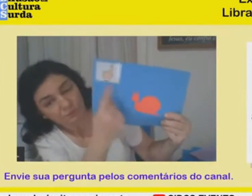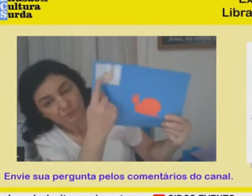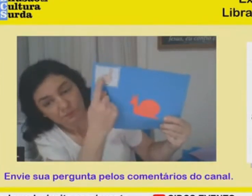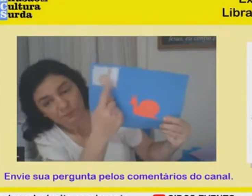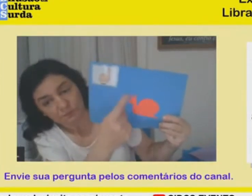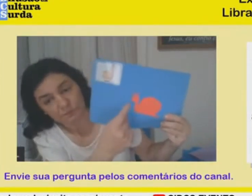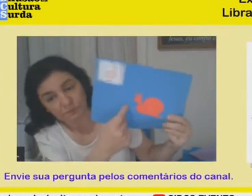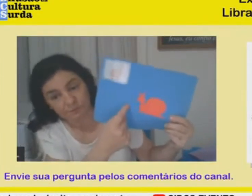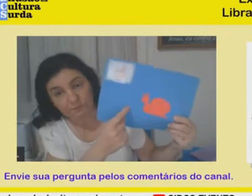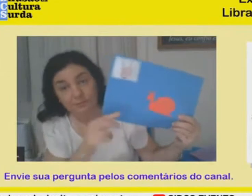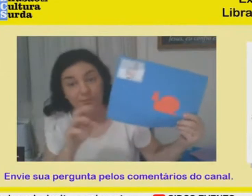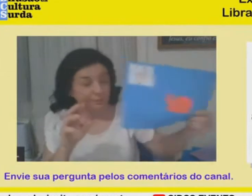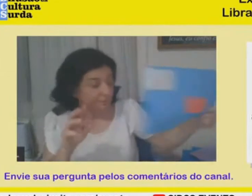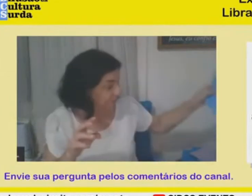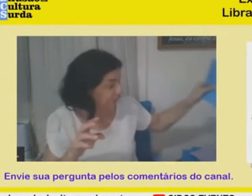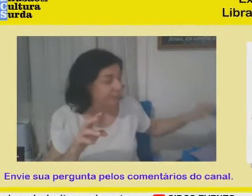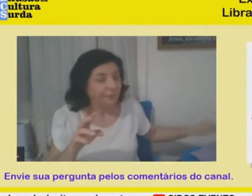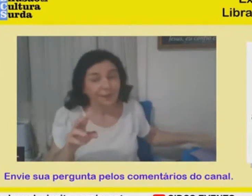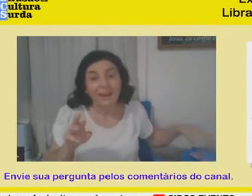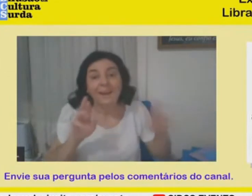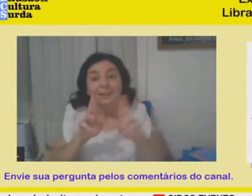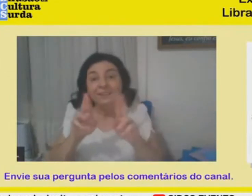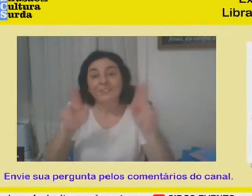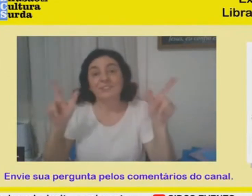Esse aqui é o de quantidade.